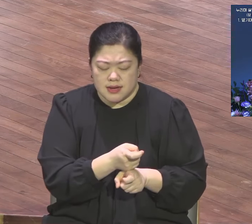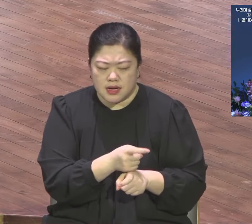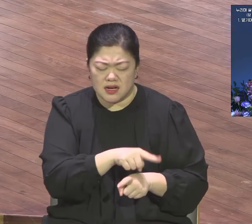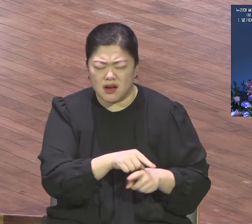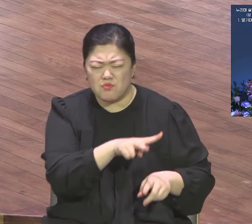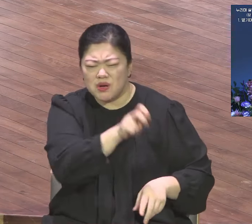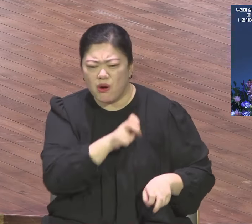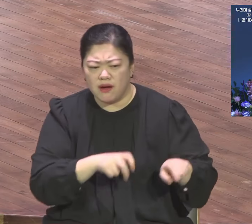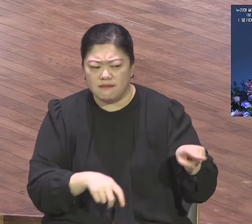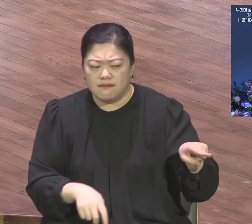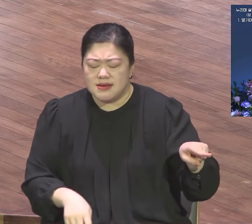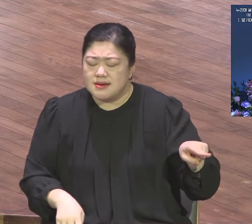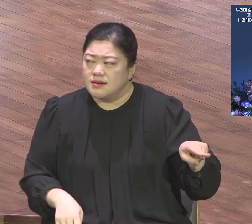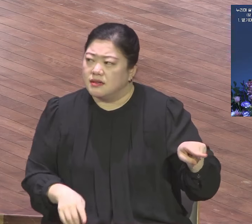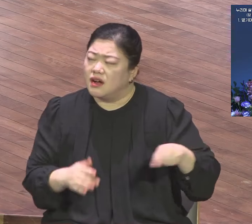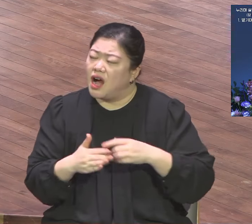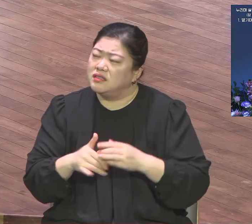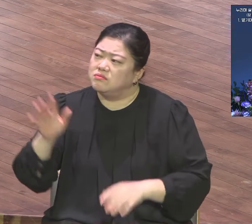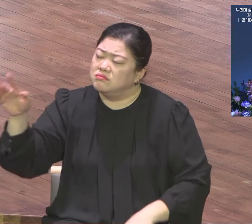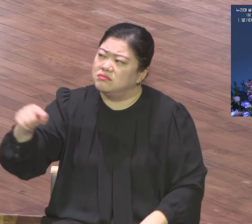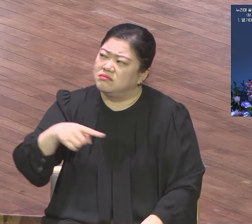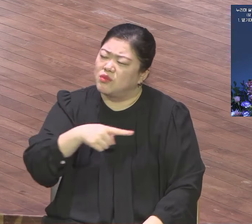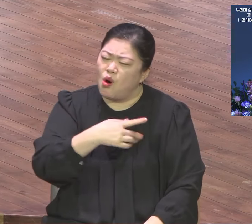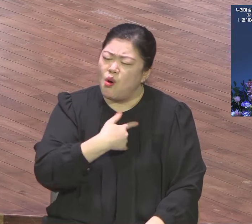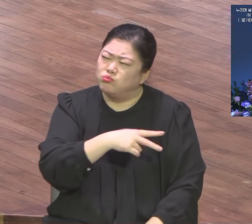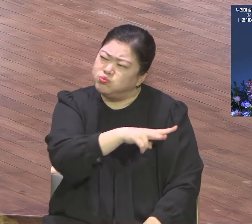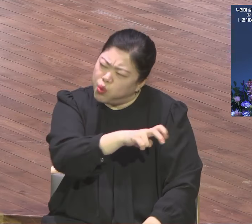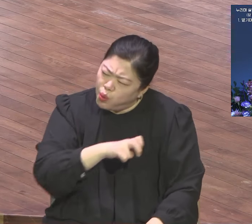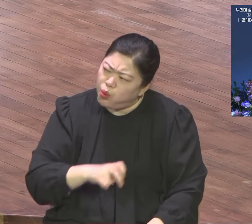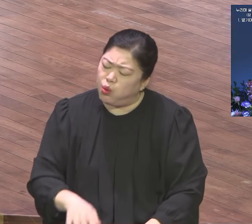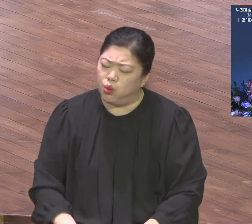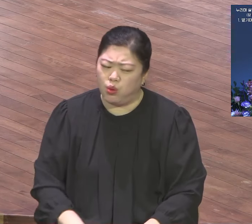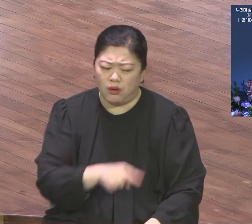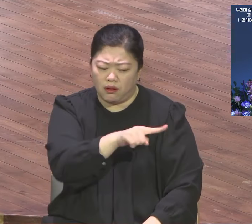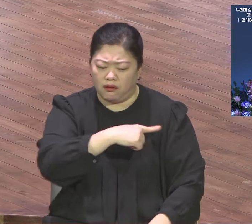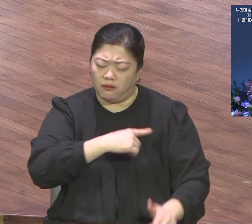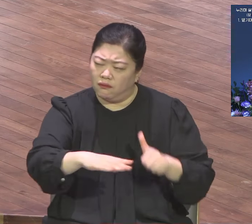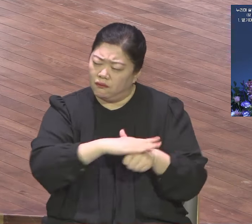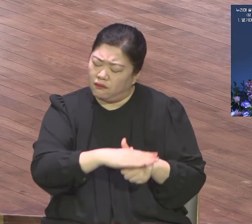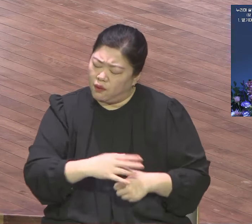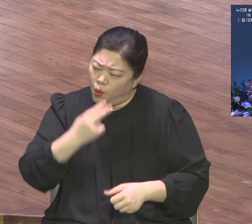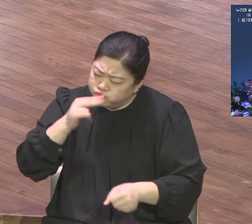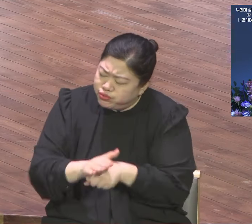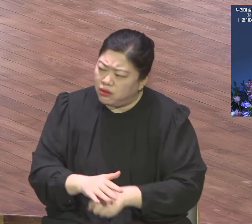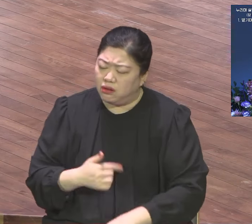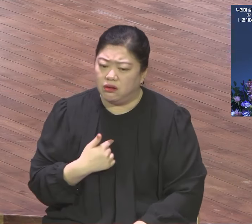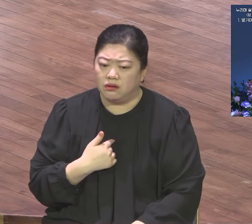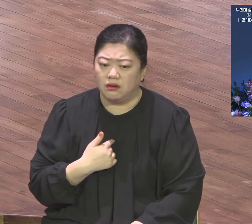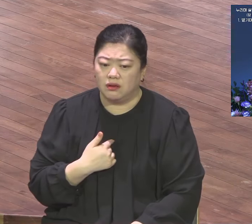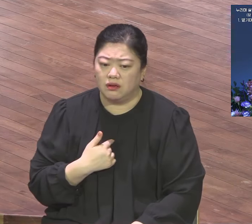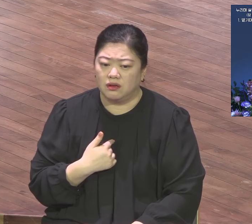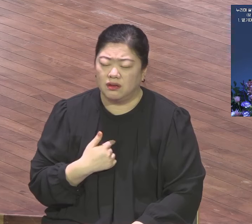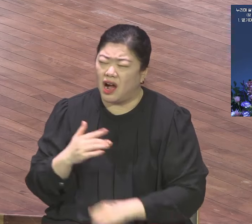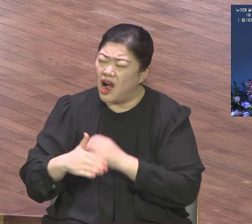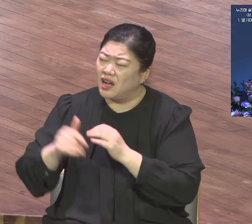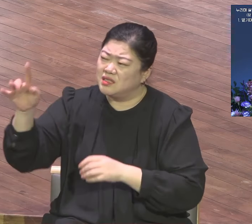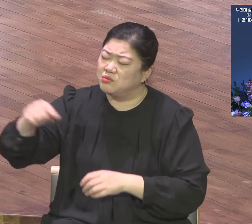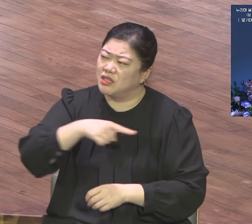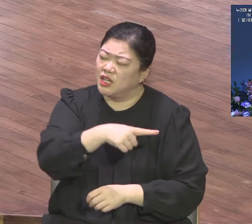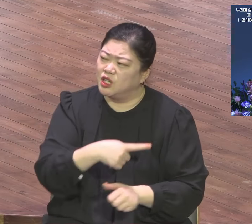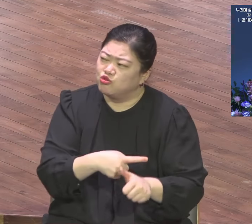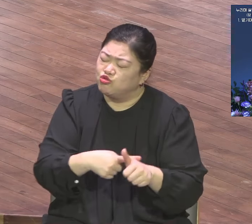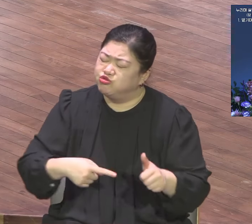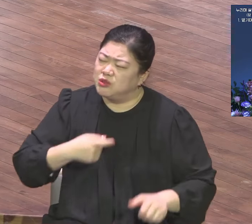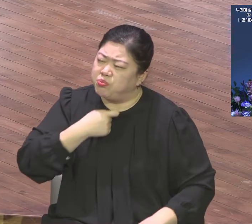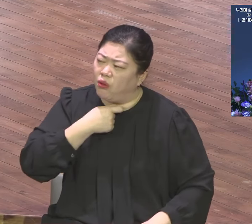기도로 하나님께 고발하면 돼요. 하나님께 억울한 거 하나님께 고발해. 하나님 나 제 인간 죽이고 싶은데, 죽이고